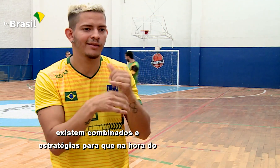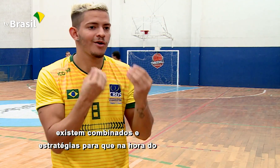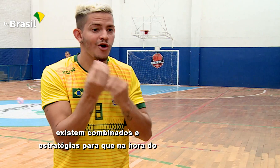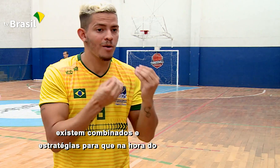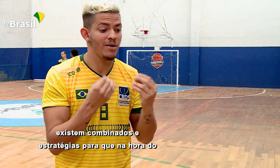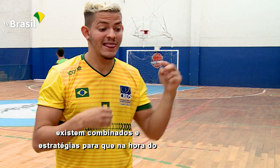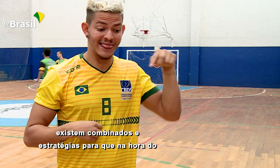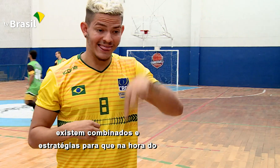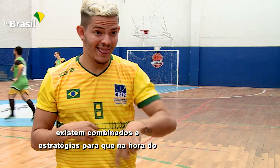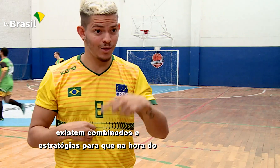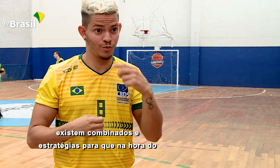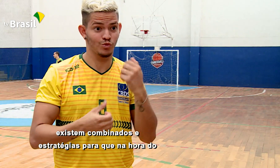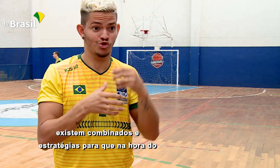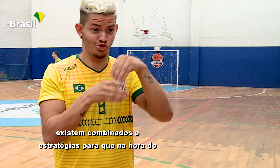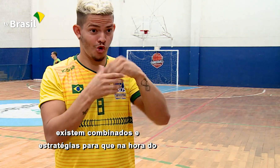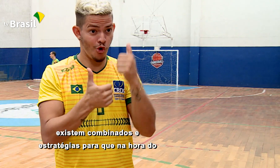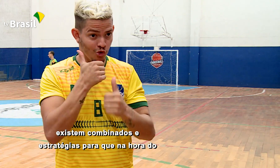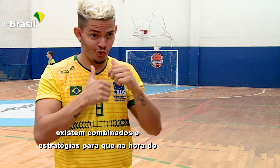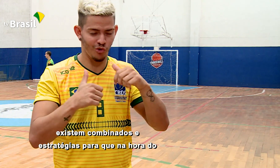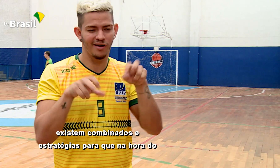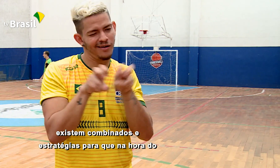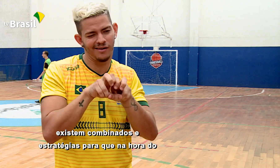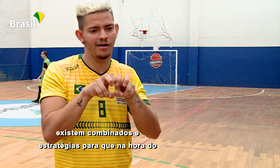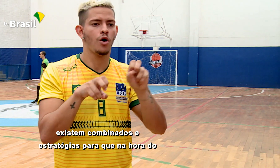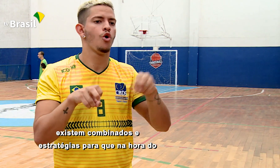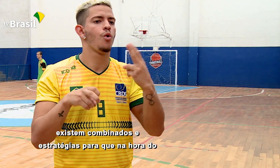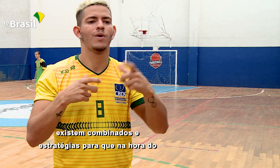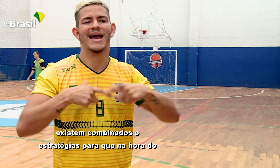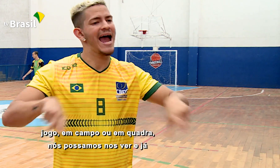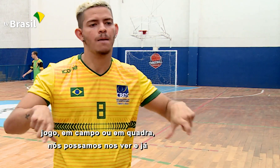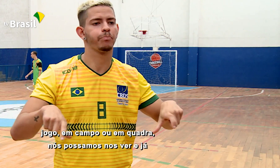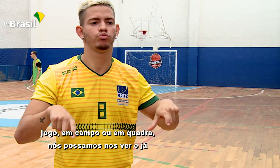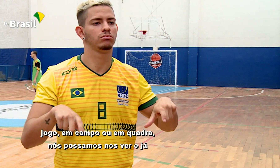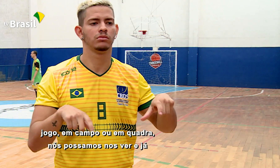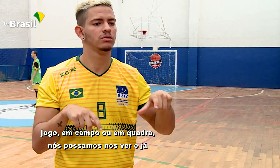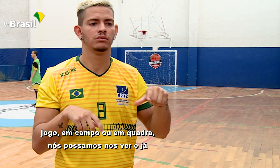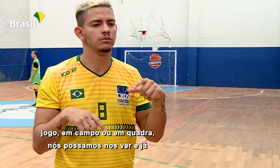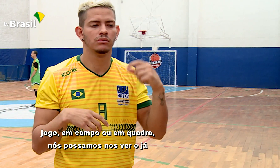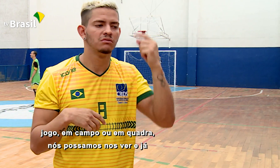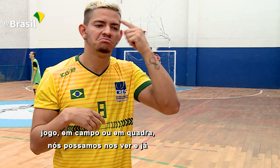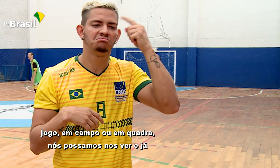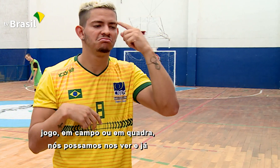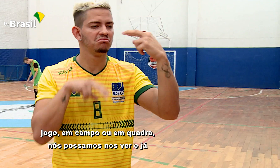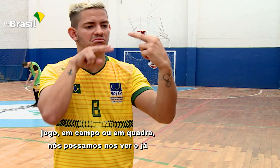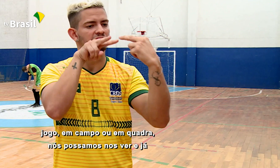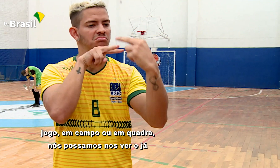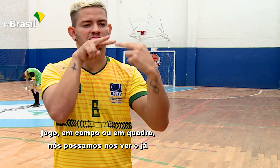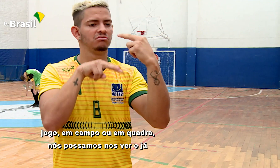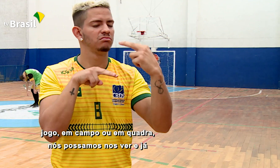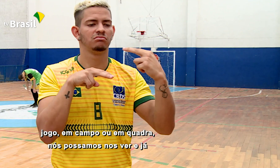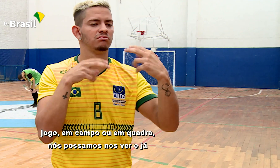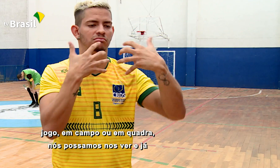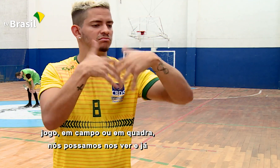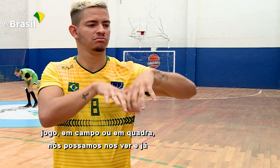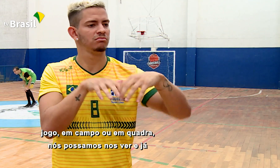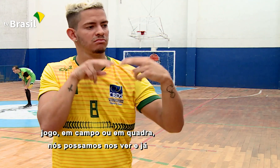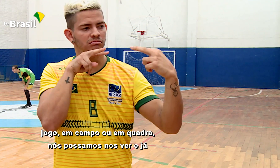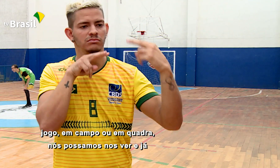Existem combinados e estratégias para que na hora do jogo em campo ou em quadra, nós possamos